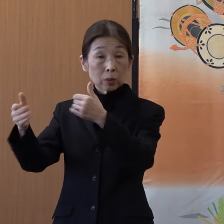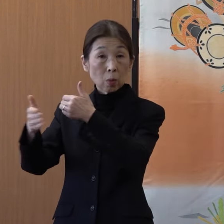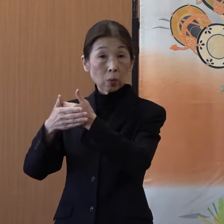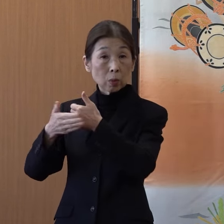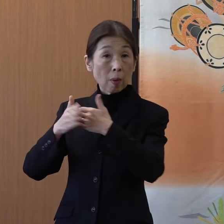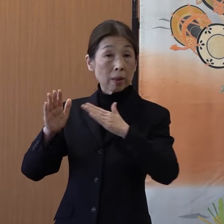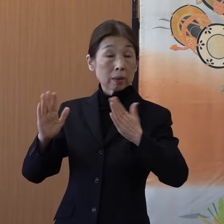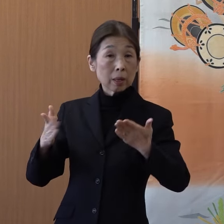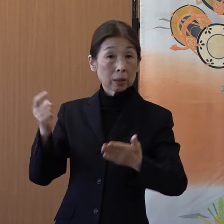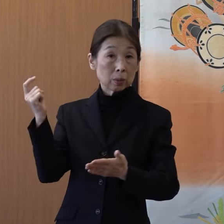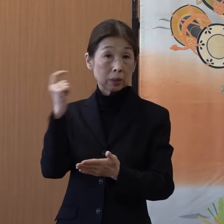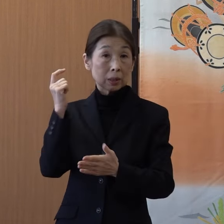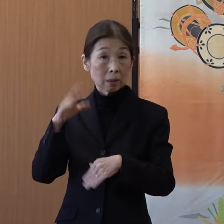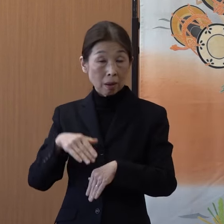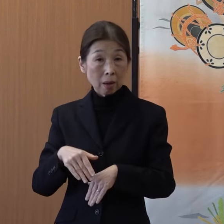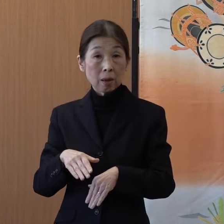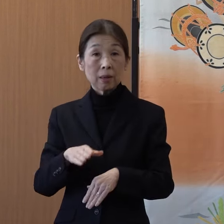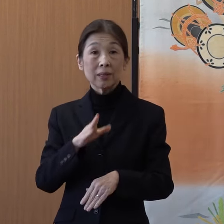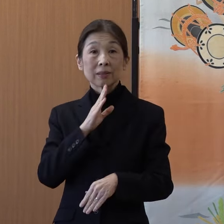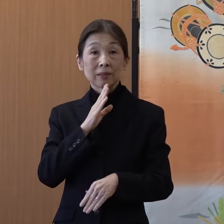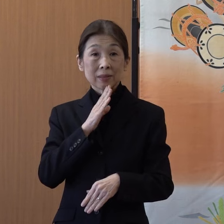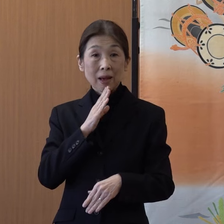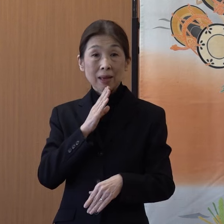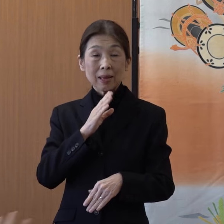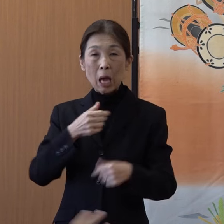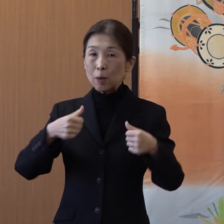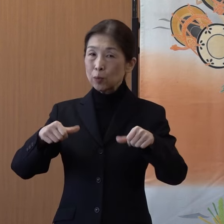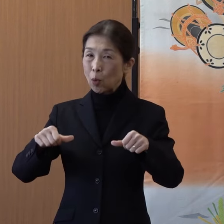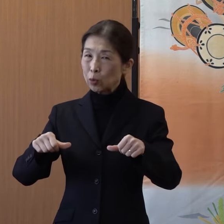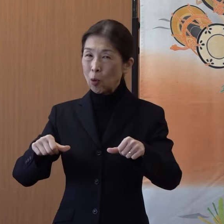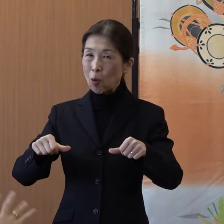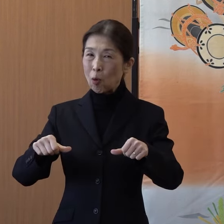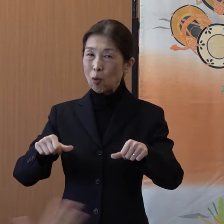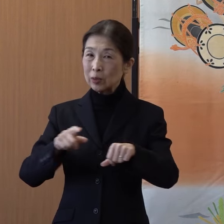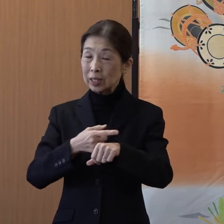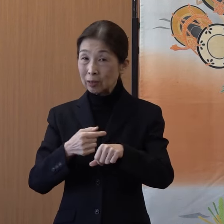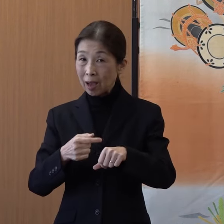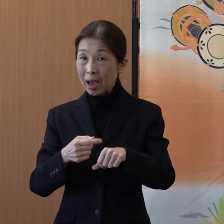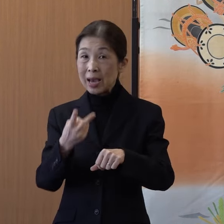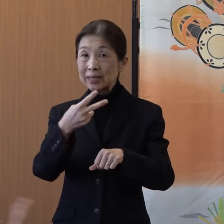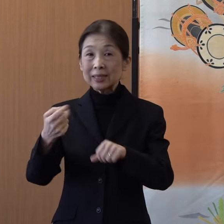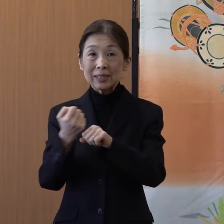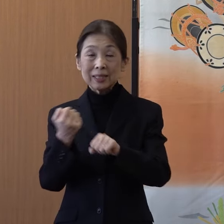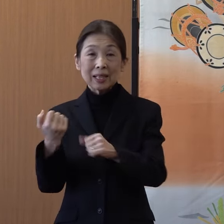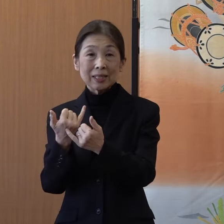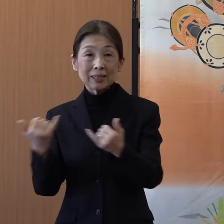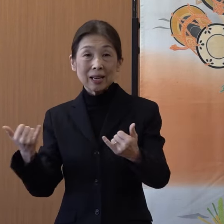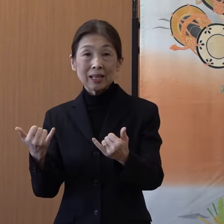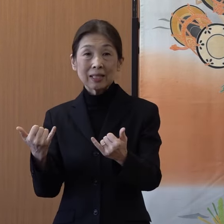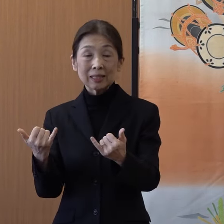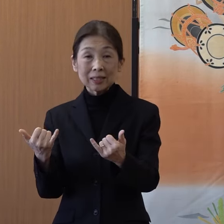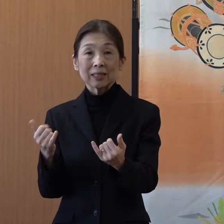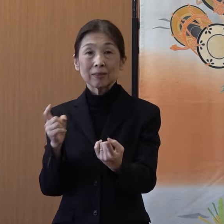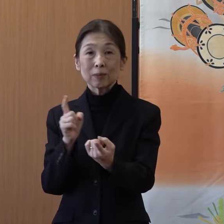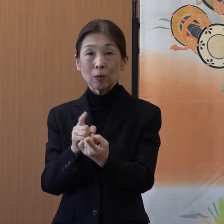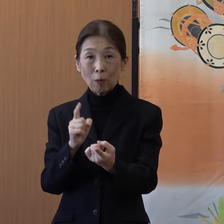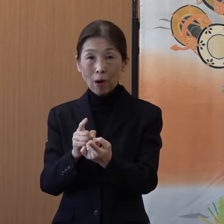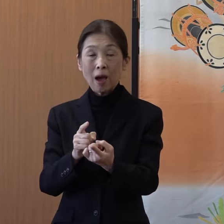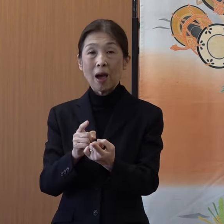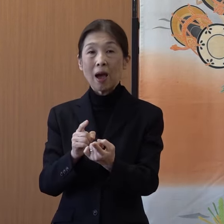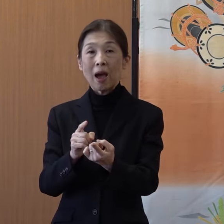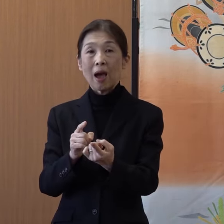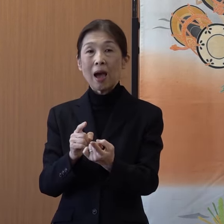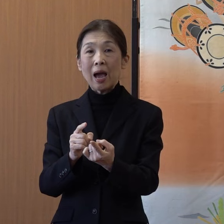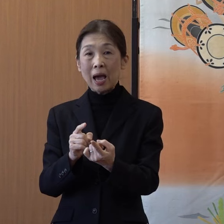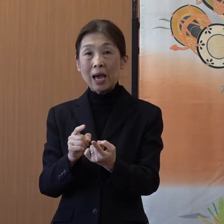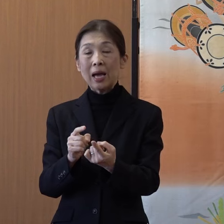思うんですが、まあ、ちょっといろいろ平等性とかいろんな二次避難者のその、まあ、ちょっとネットの言葉とか使うと避